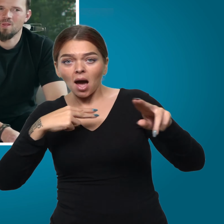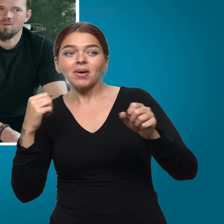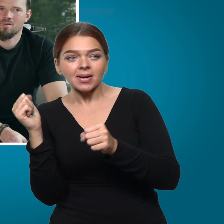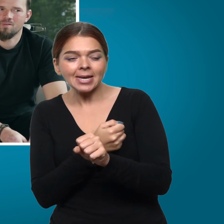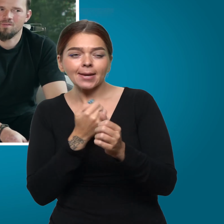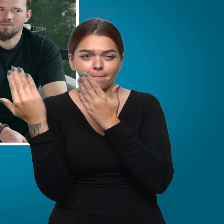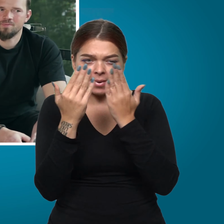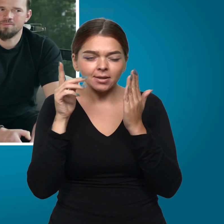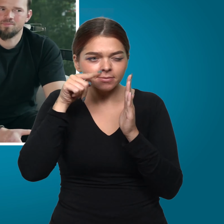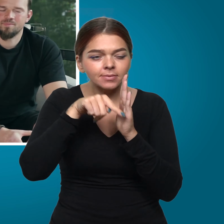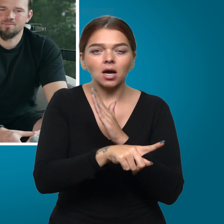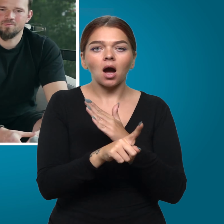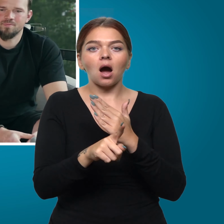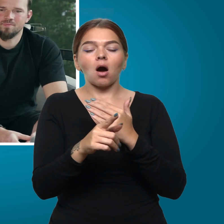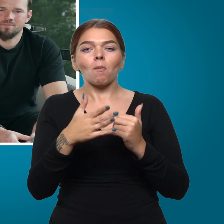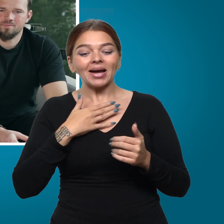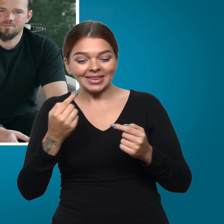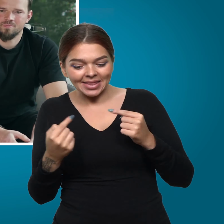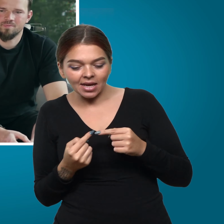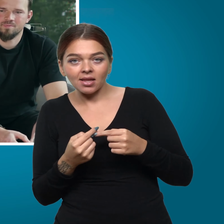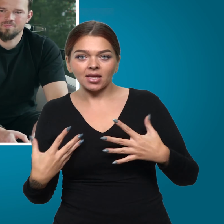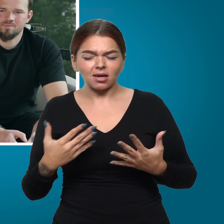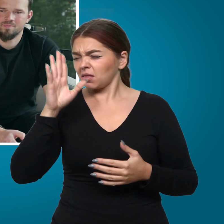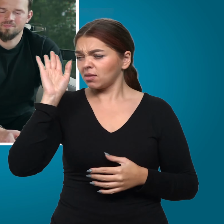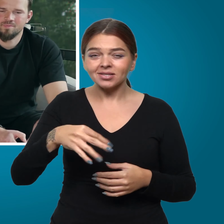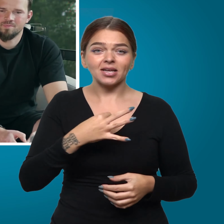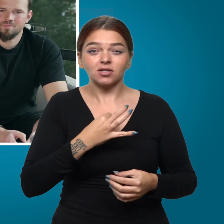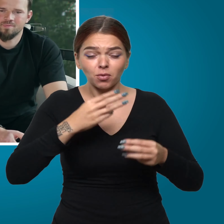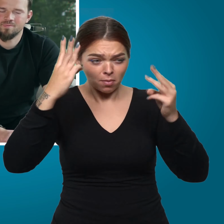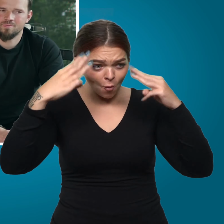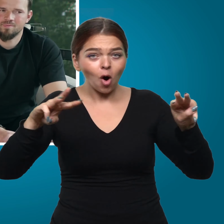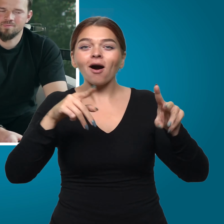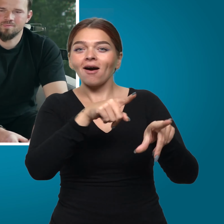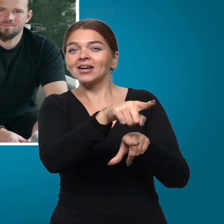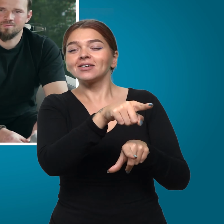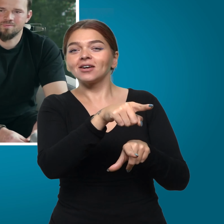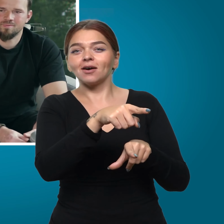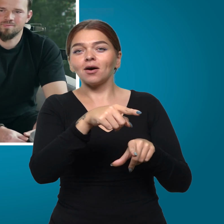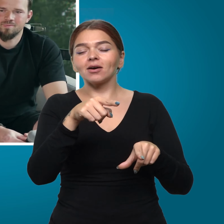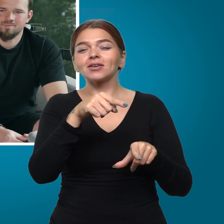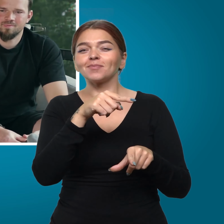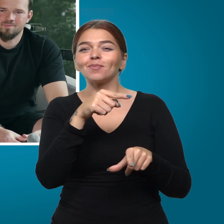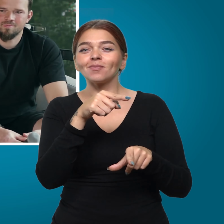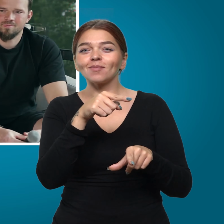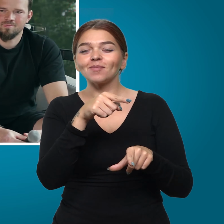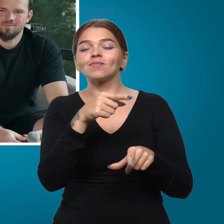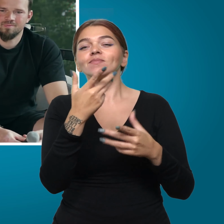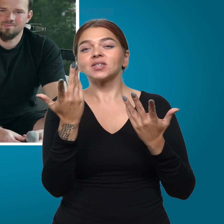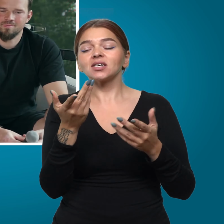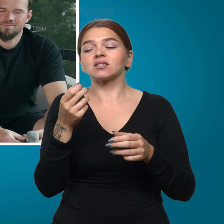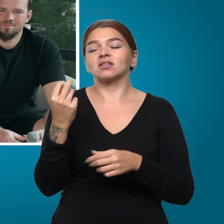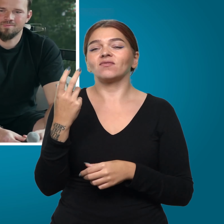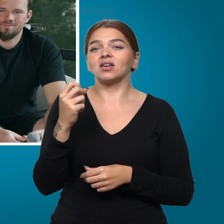amžiaus kategorijai, ne jų amžiaus kategorijai, nesigilina ir tėvai. Na ir vėliau turim, ką turim. Ten 12 metys jau žino